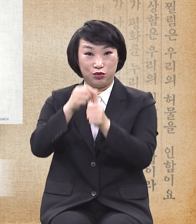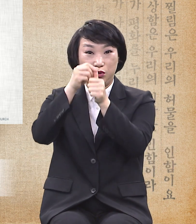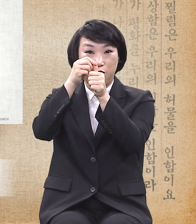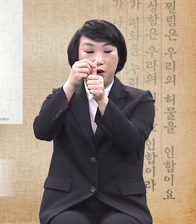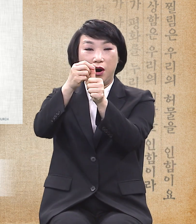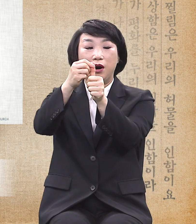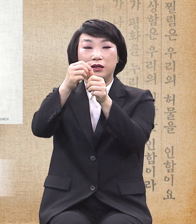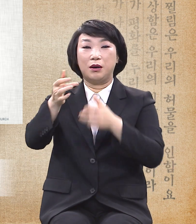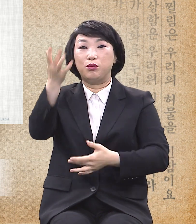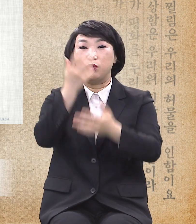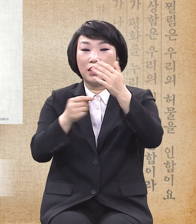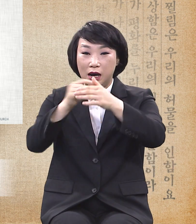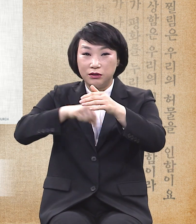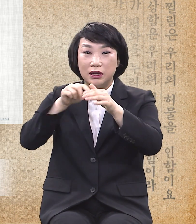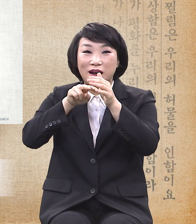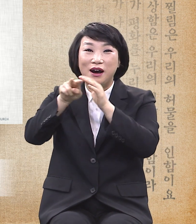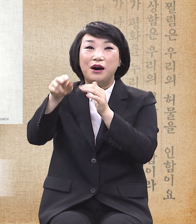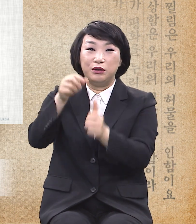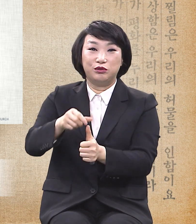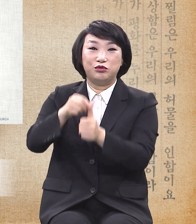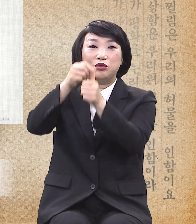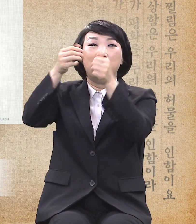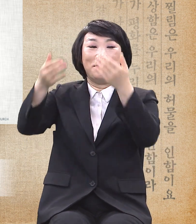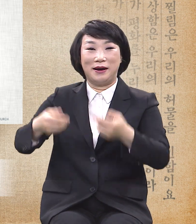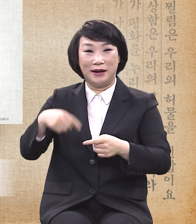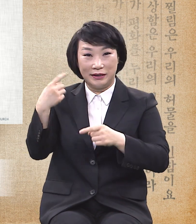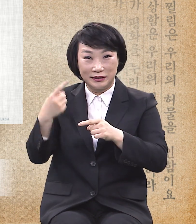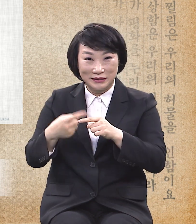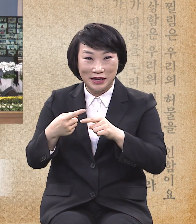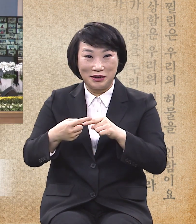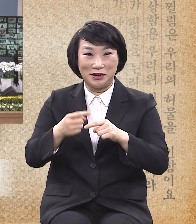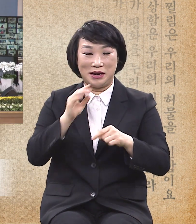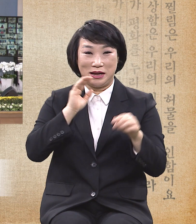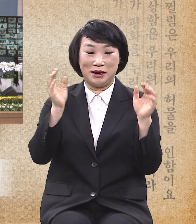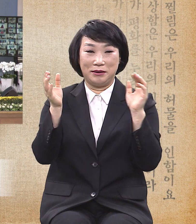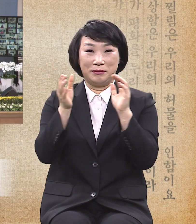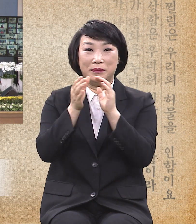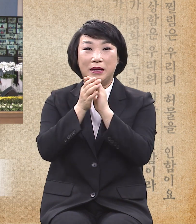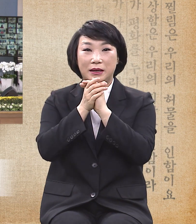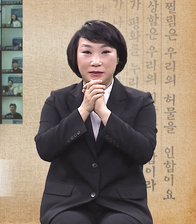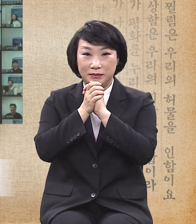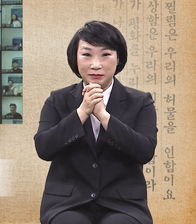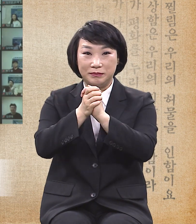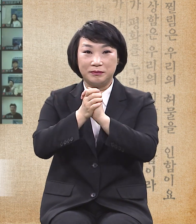얻되 불 가운데서 얻은 것 같으리라. 아멘. 아멘.